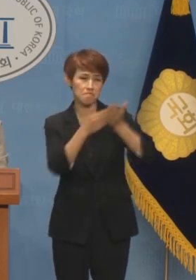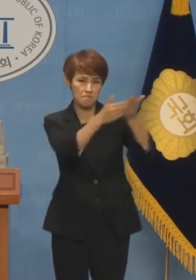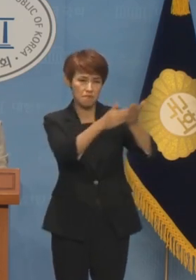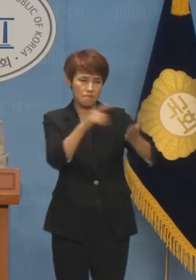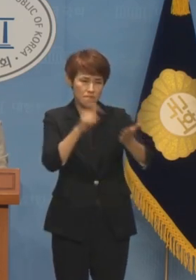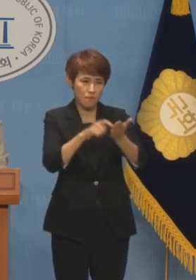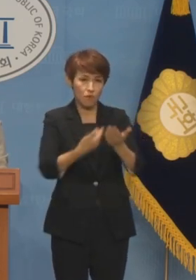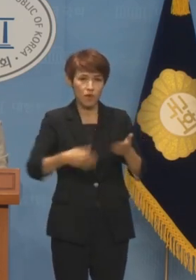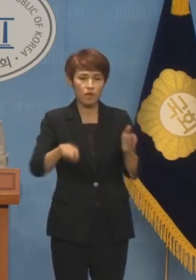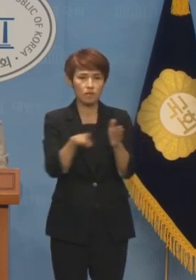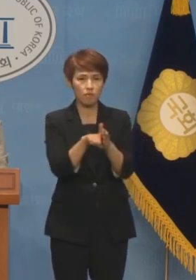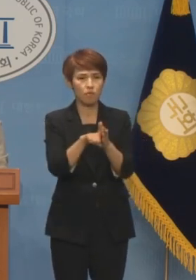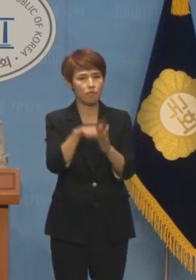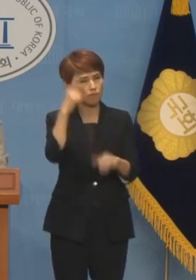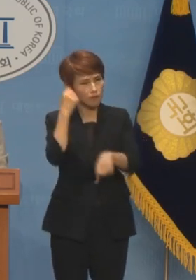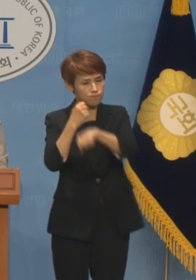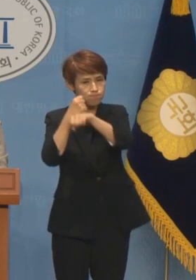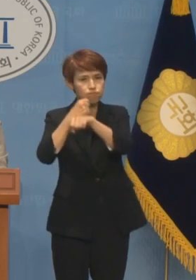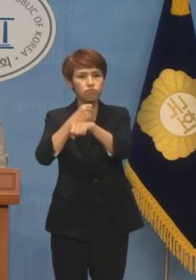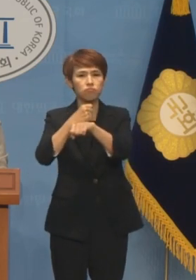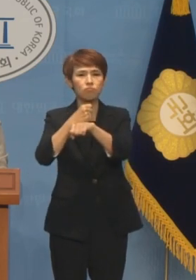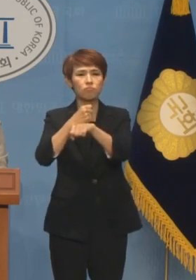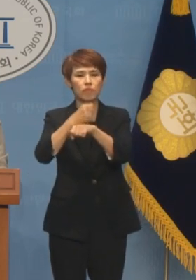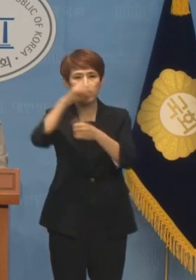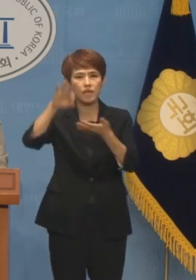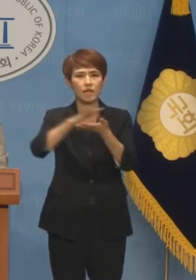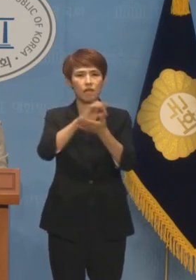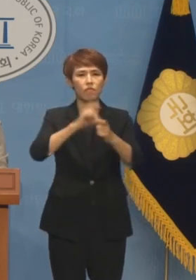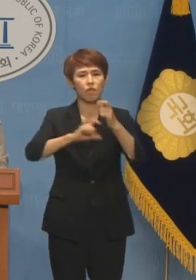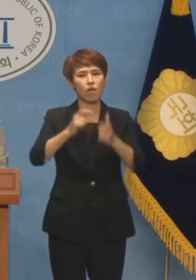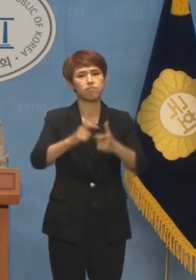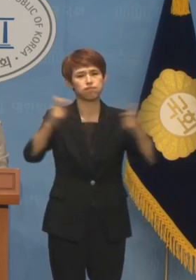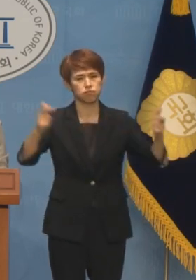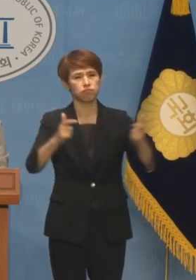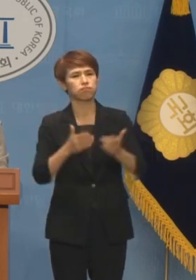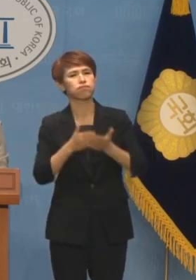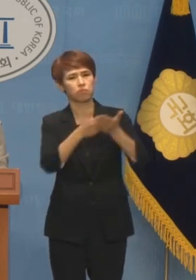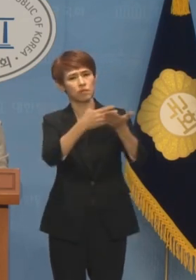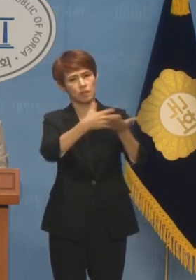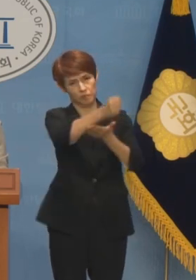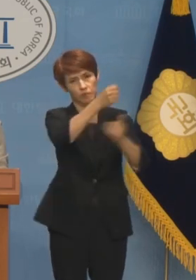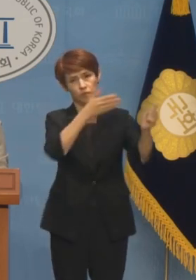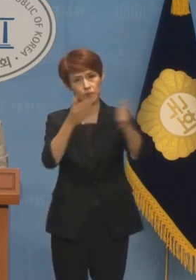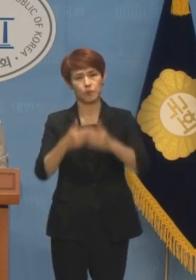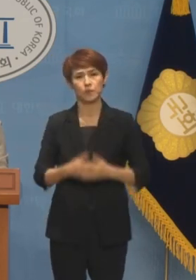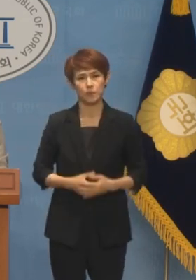위한 R&D 추경 먼저 전향적으로 수용하십시오.